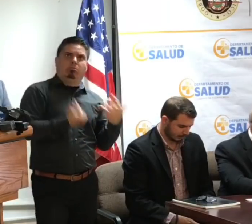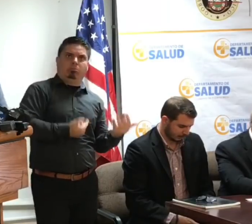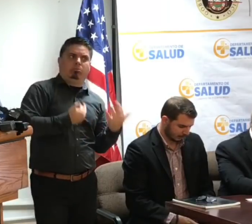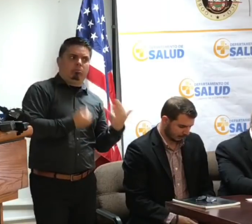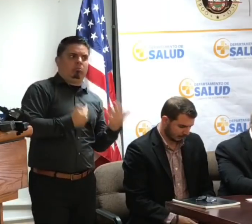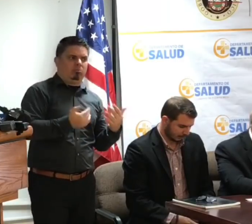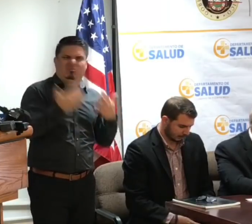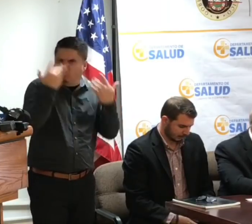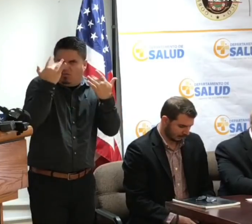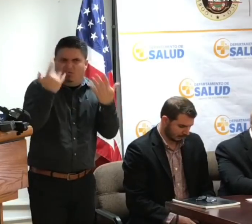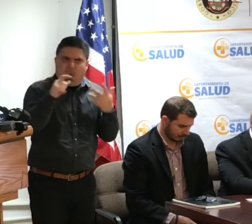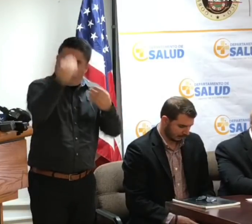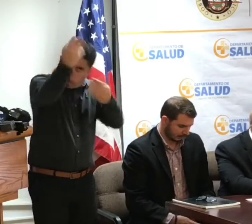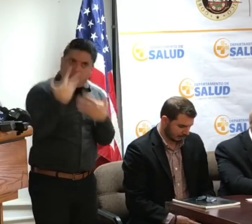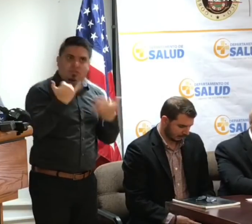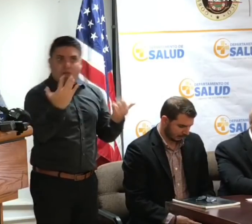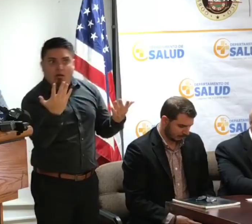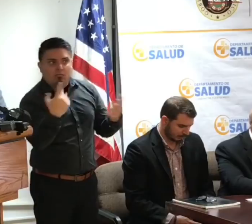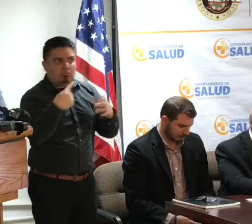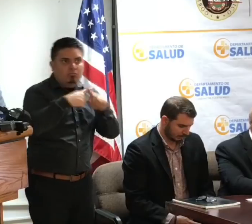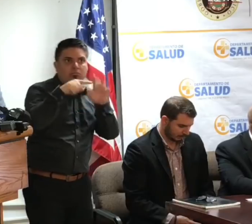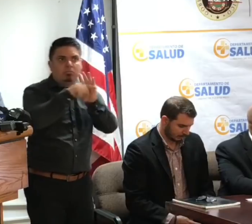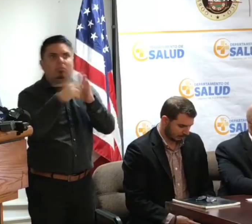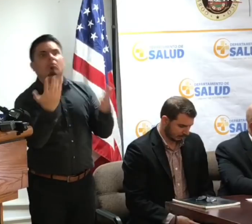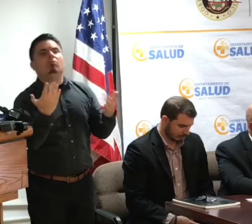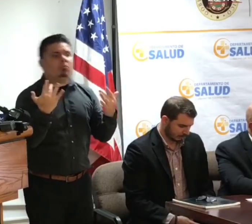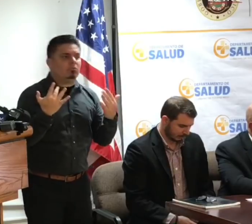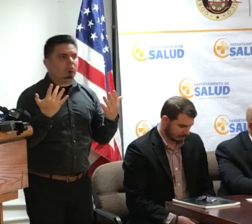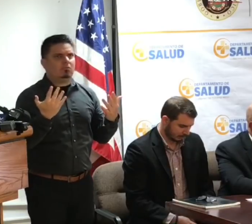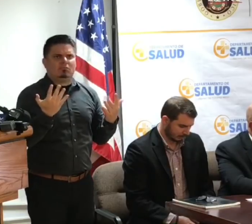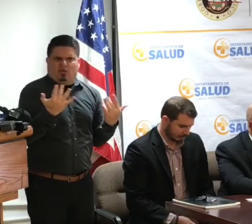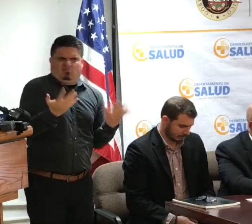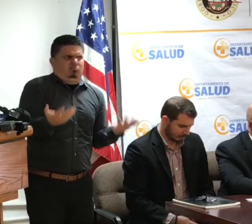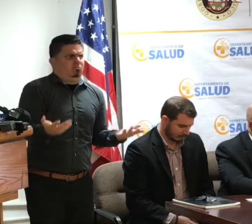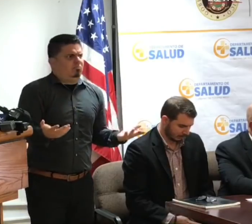cualquier otro de estos laboratorios? Sí.